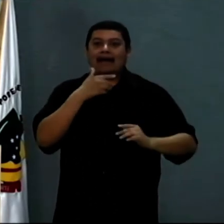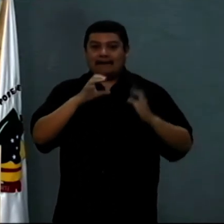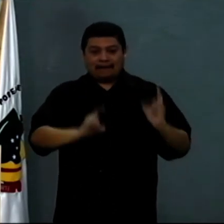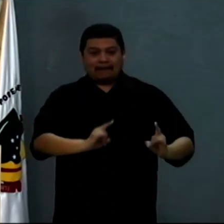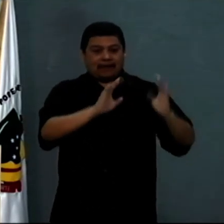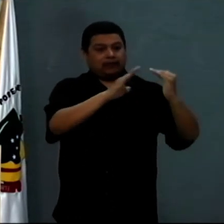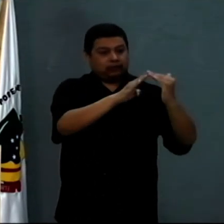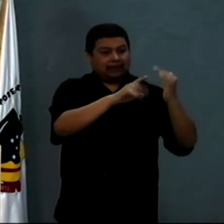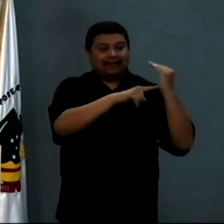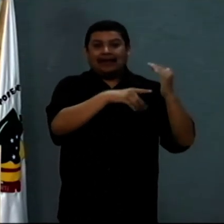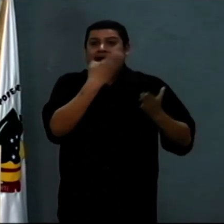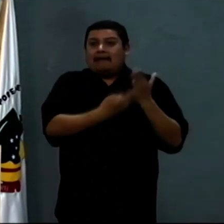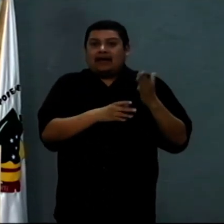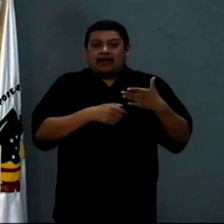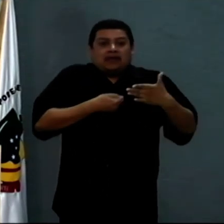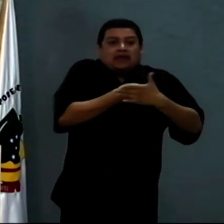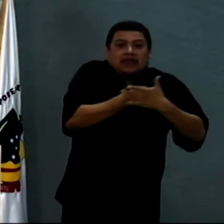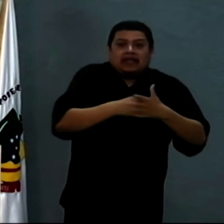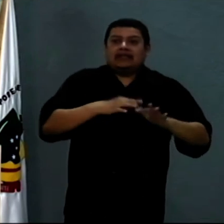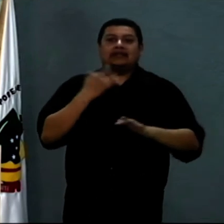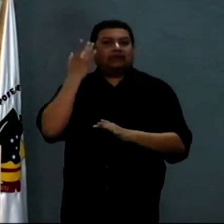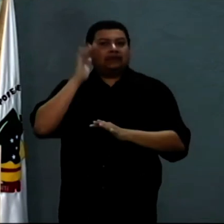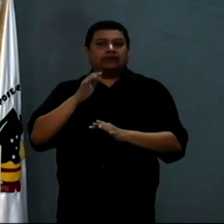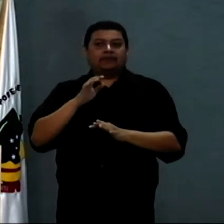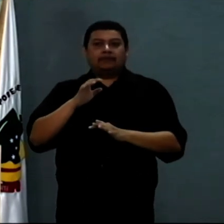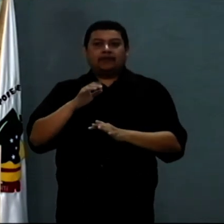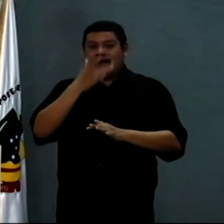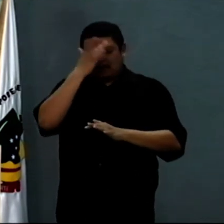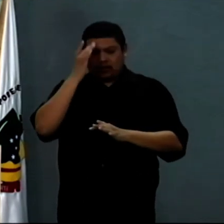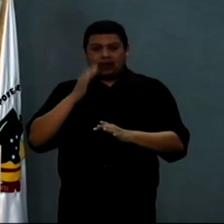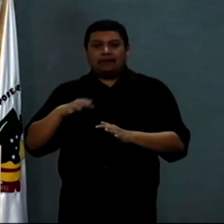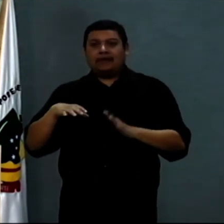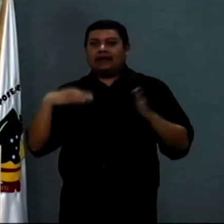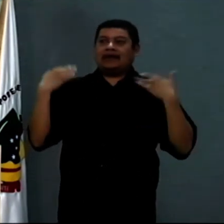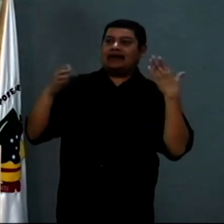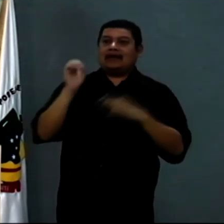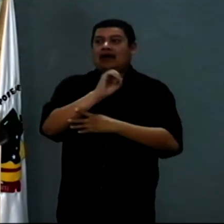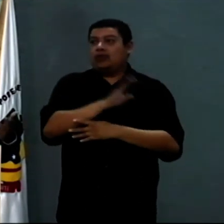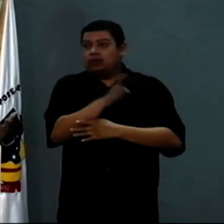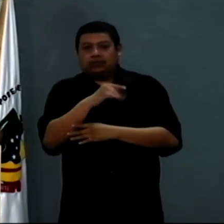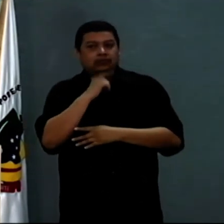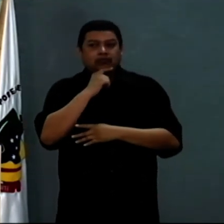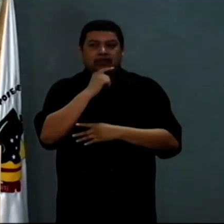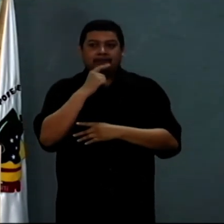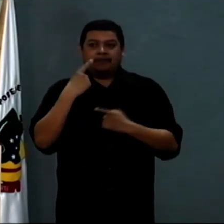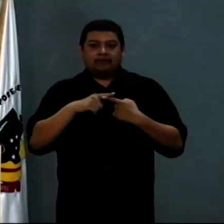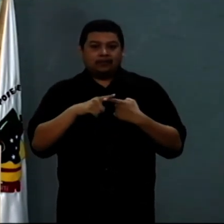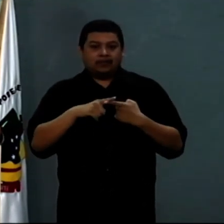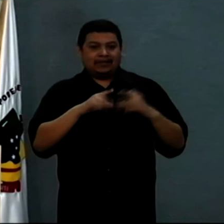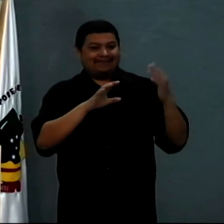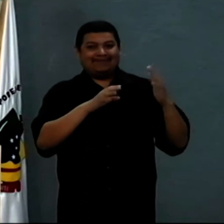portão está ali a barraca. As pessoas precisam sair na emergência, não tem condições de